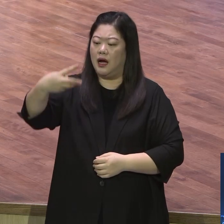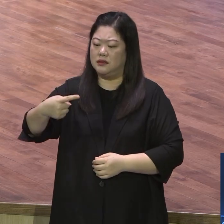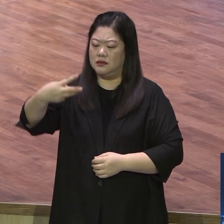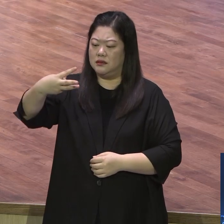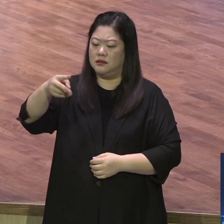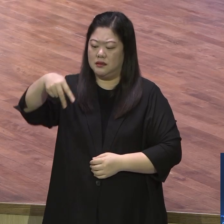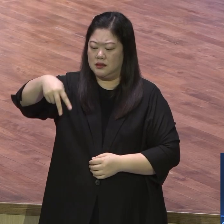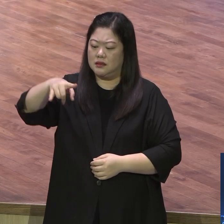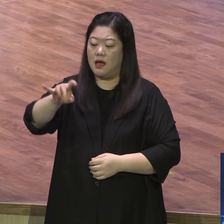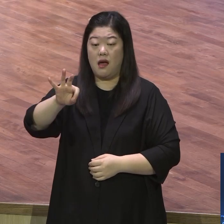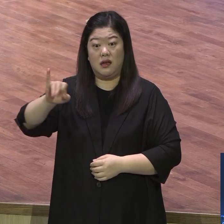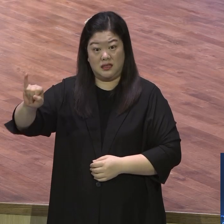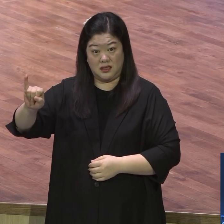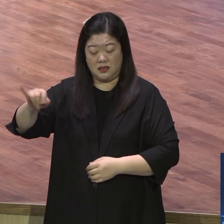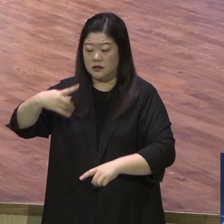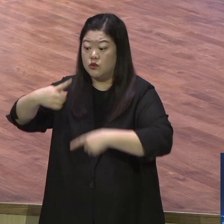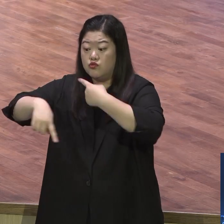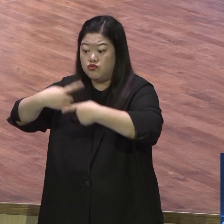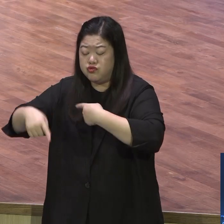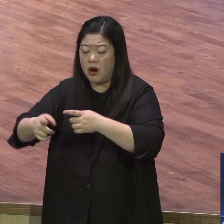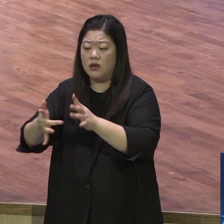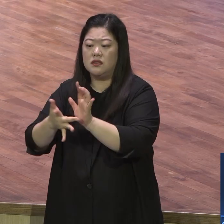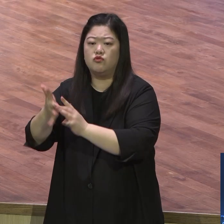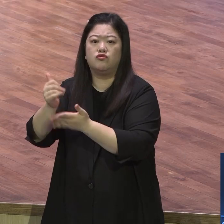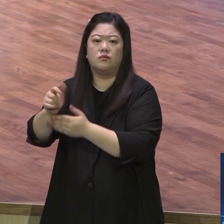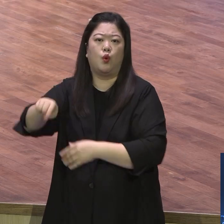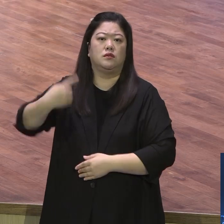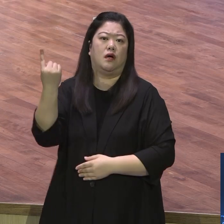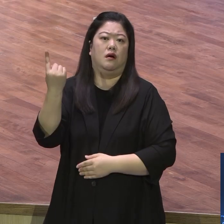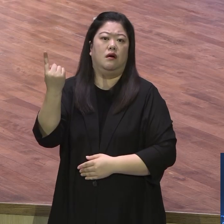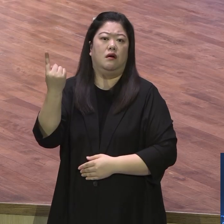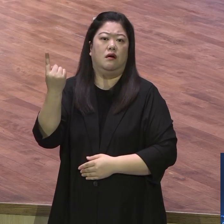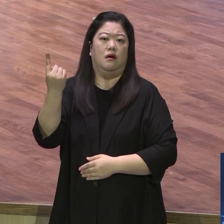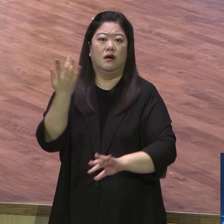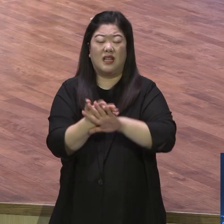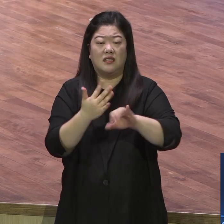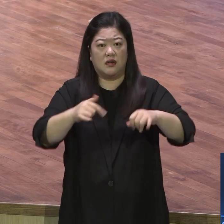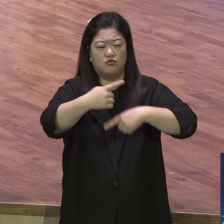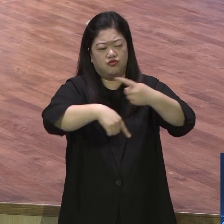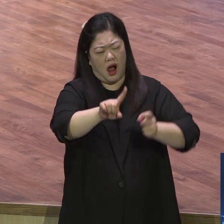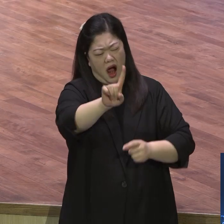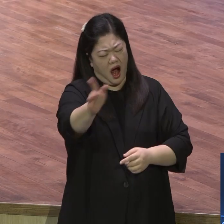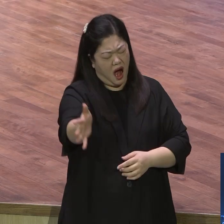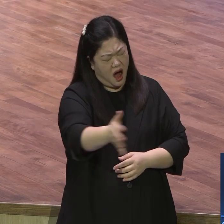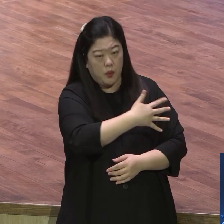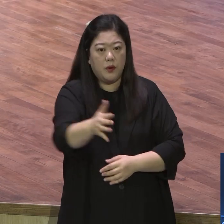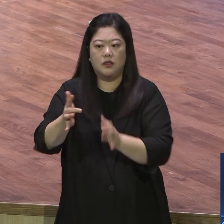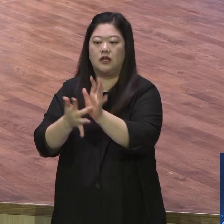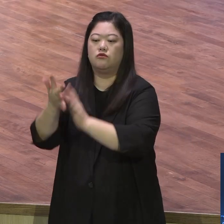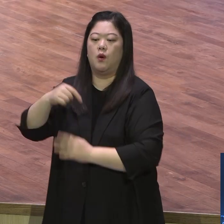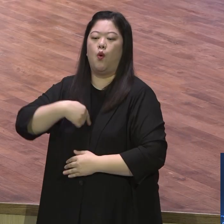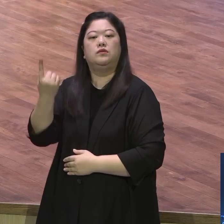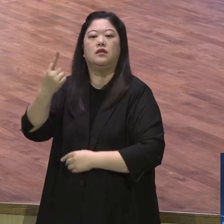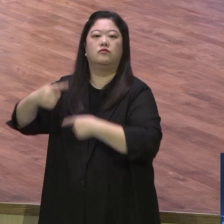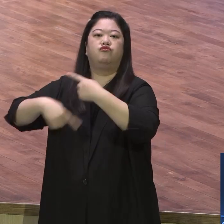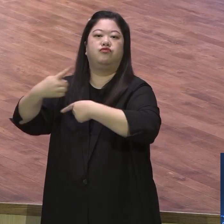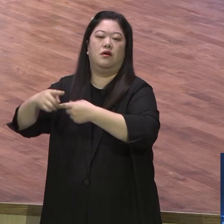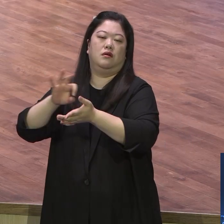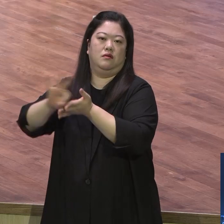예수님의 신적 권위를 바탕으로 할 수 있는 말씀이기 때문에 세상에서 말하는 건 차원이 다른